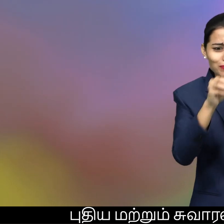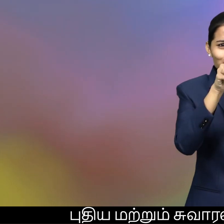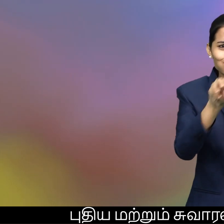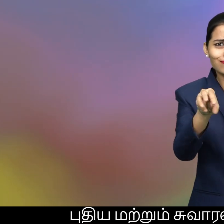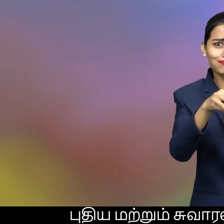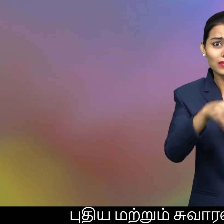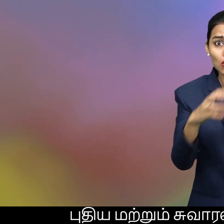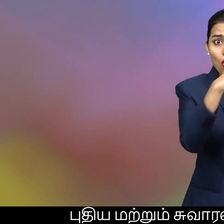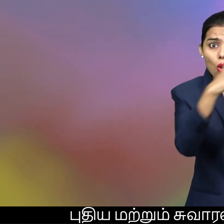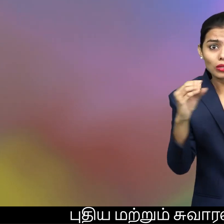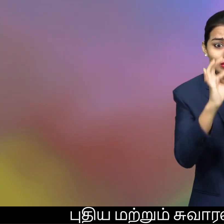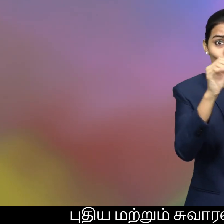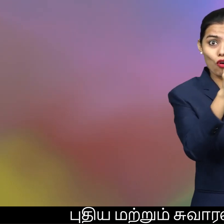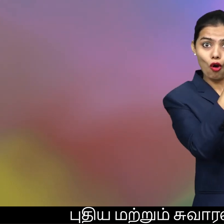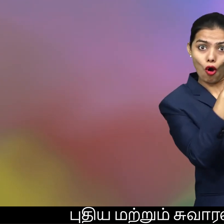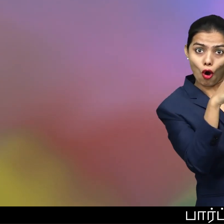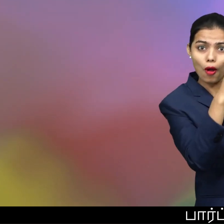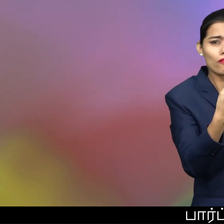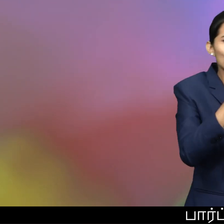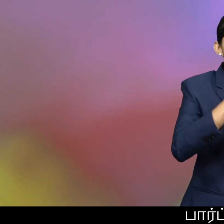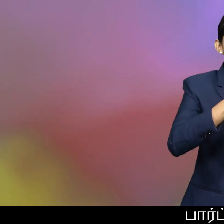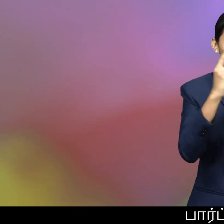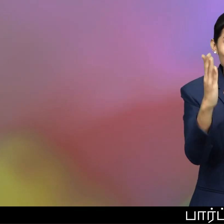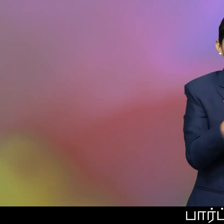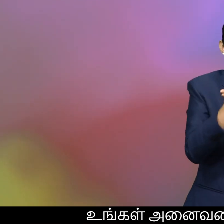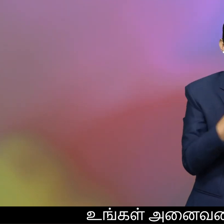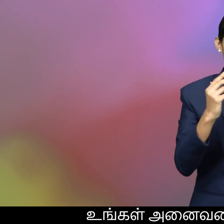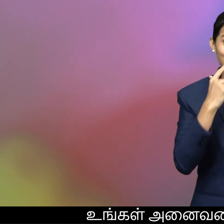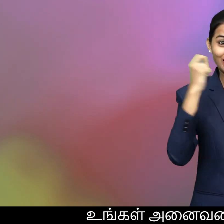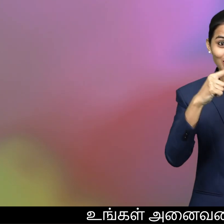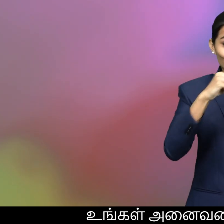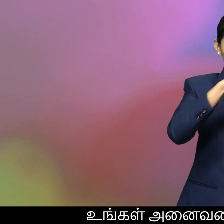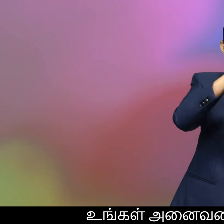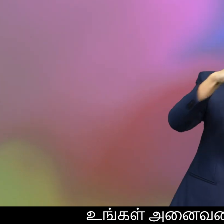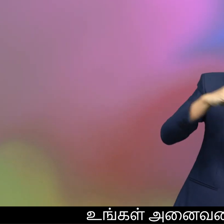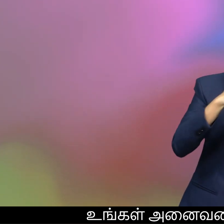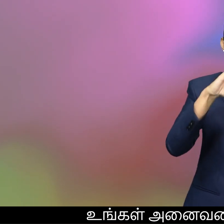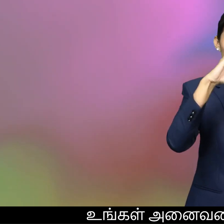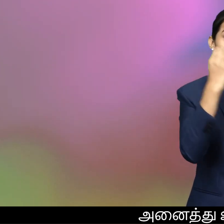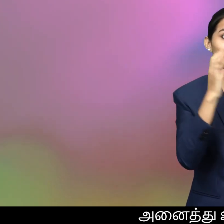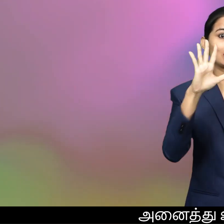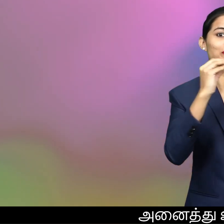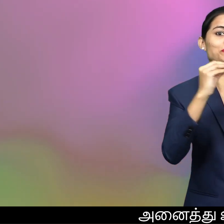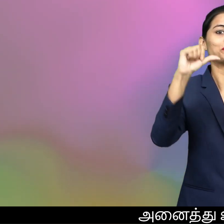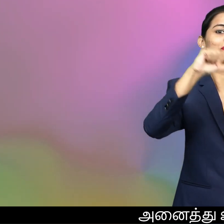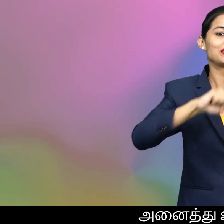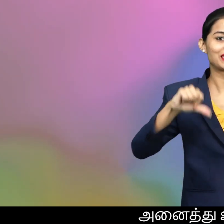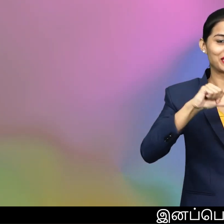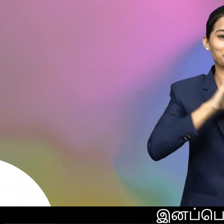புதிய மற்றும் சுவாரஸ்யமான காணொளியை பார்ப்பதற்காக உங்கள் அனைவரையும் வரவேற்கிறோம். அனைத்து உயிரினங்களும்